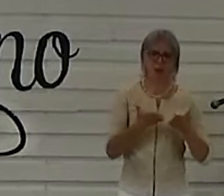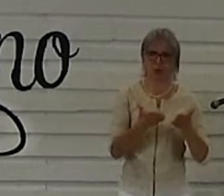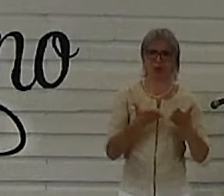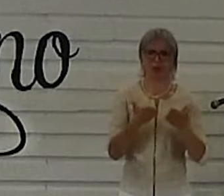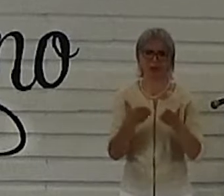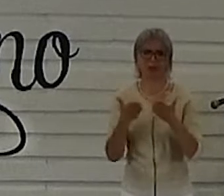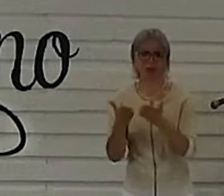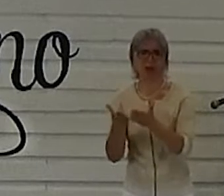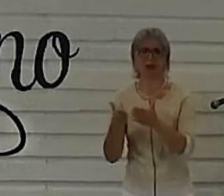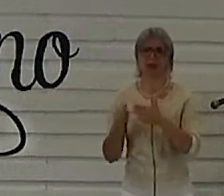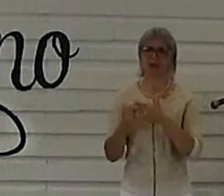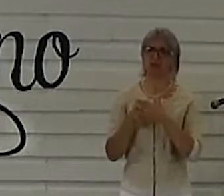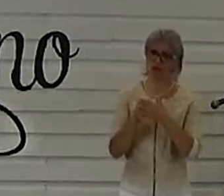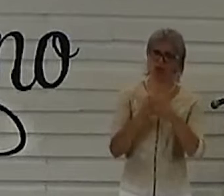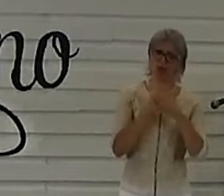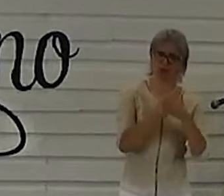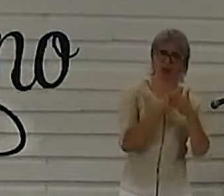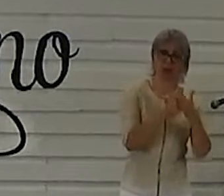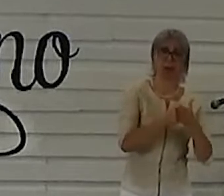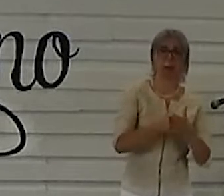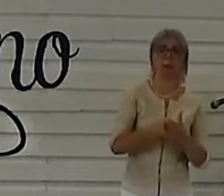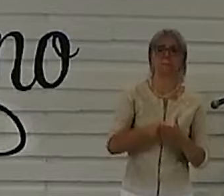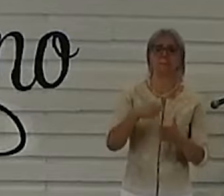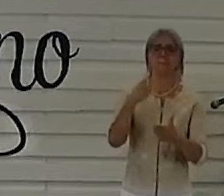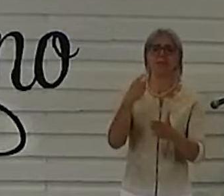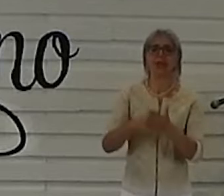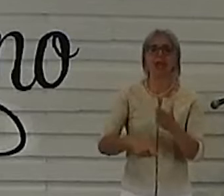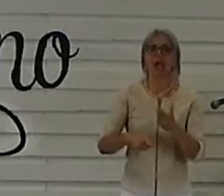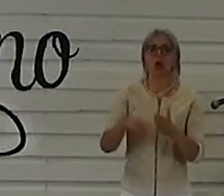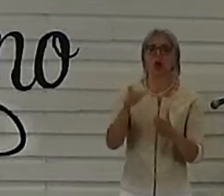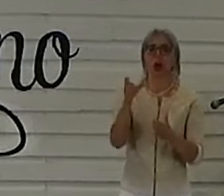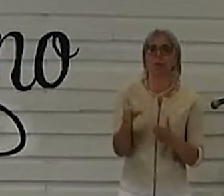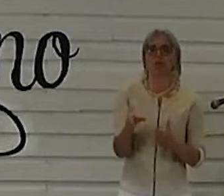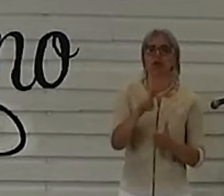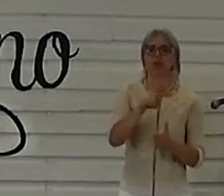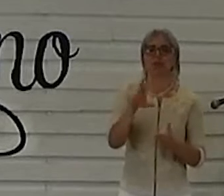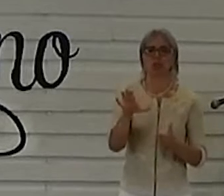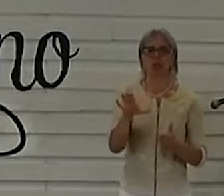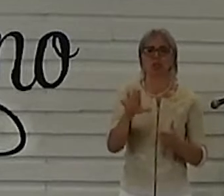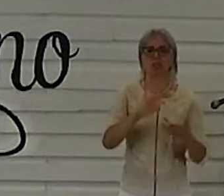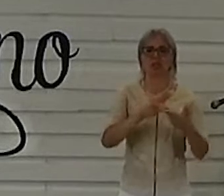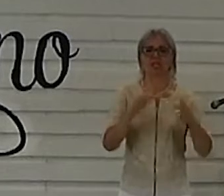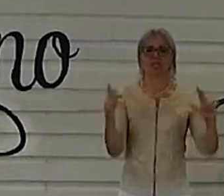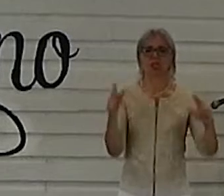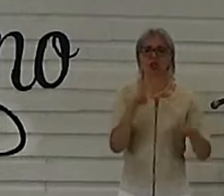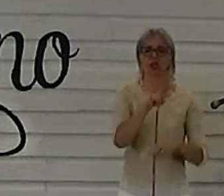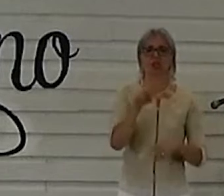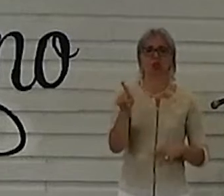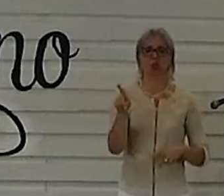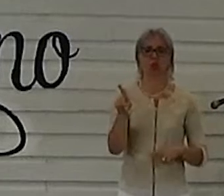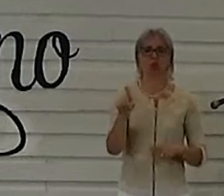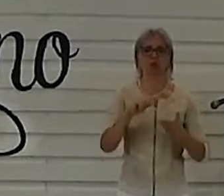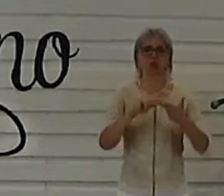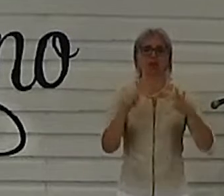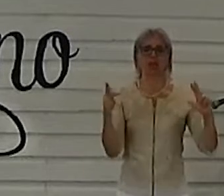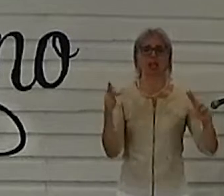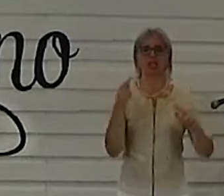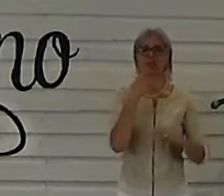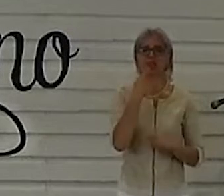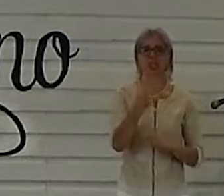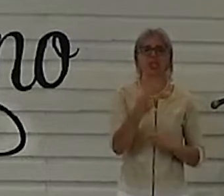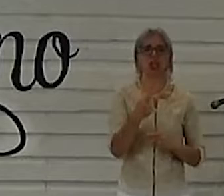Sapete cosa dice Matteo capitolo 25 versetto 21? Chi ha una bella voce come la